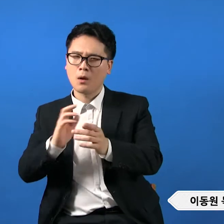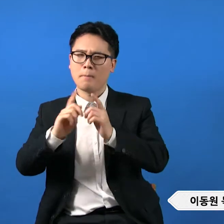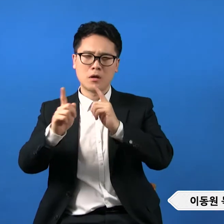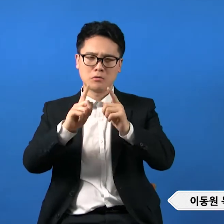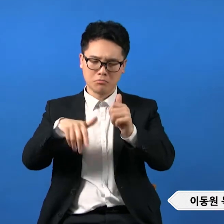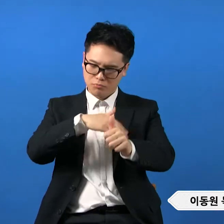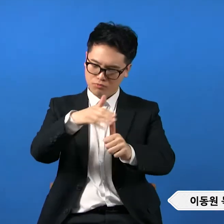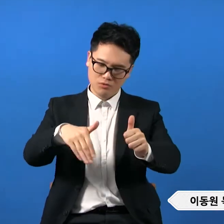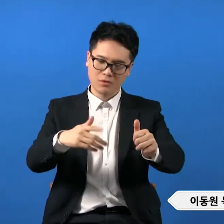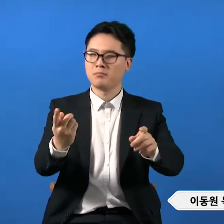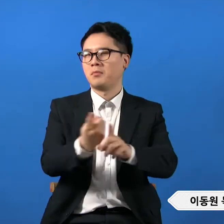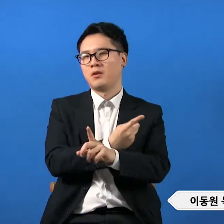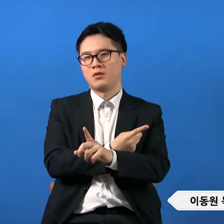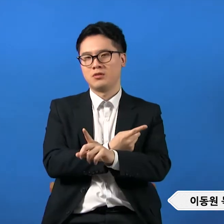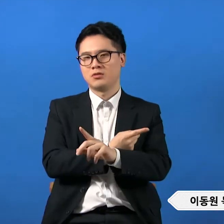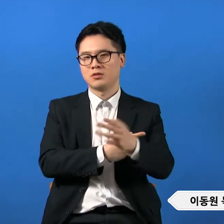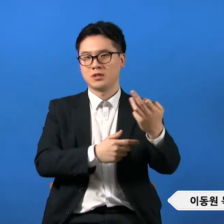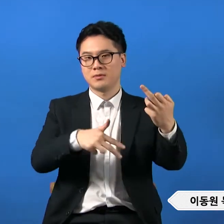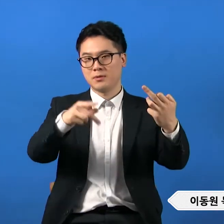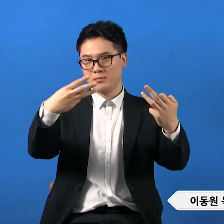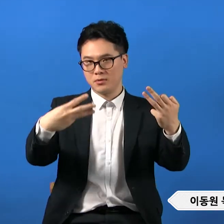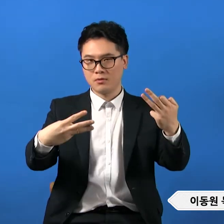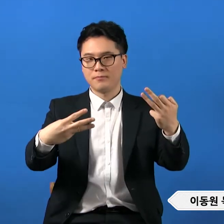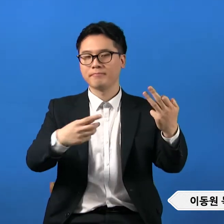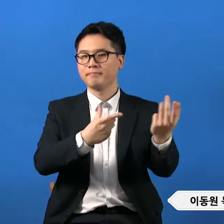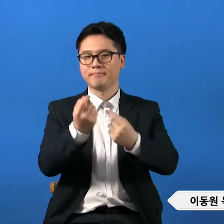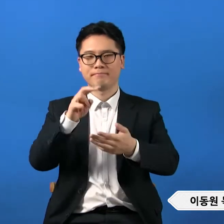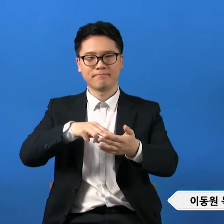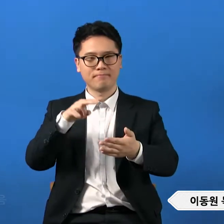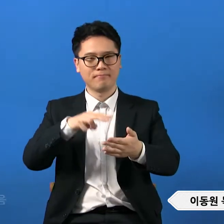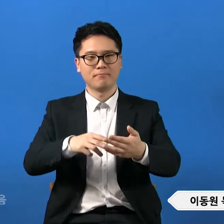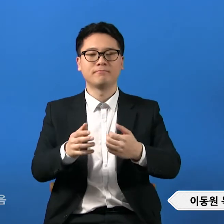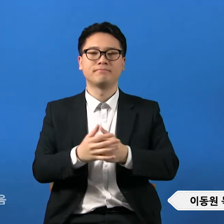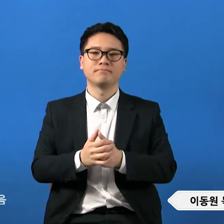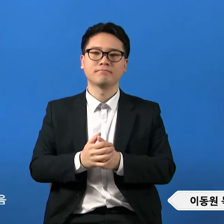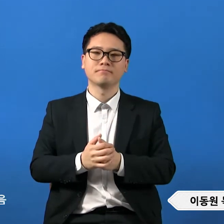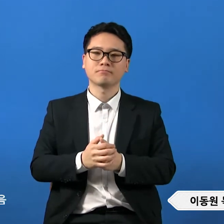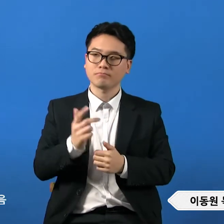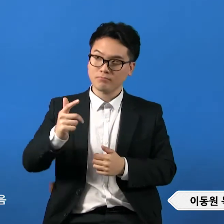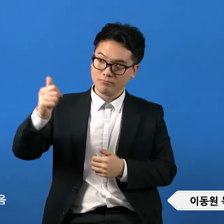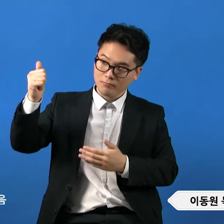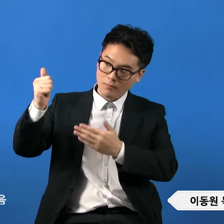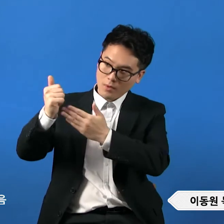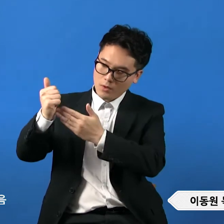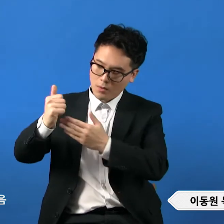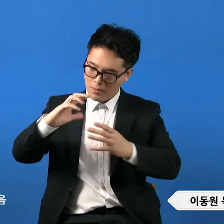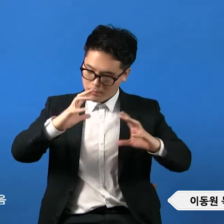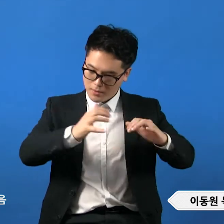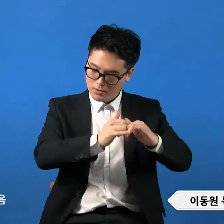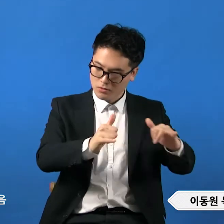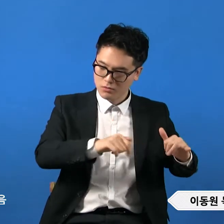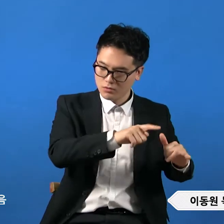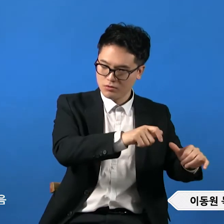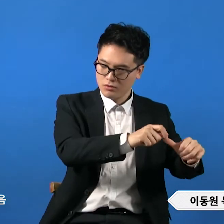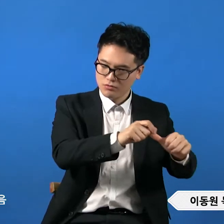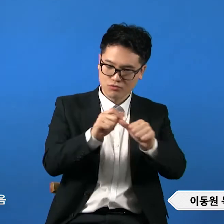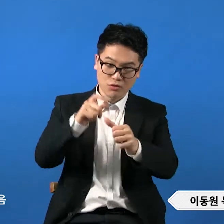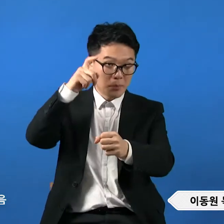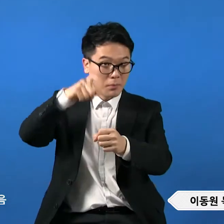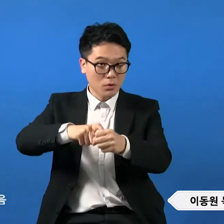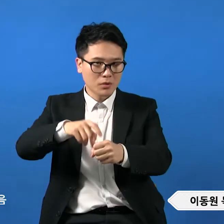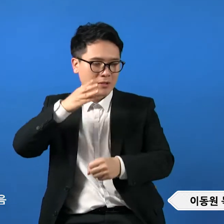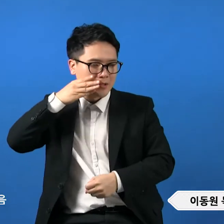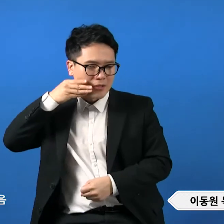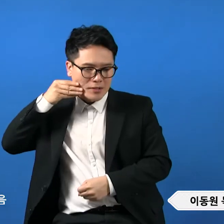톤이 완전히 달라집니다. 13절 같이 읽겠습니다. 시작. 주께서 주의 백성을 구원하시려고